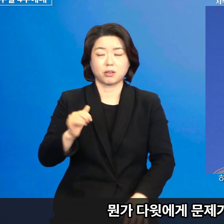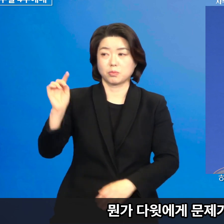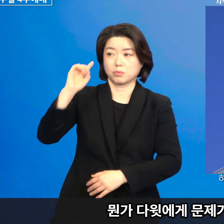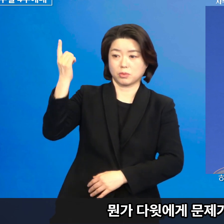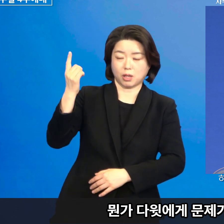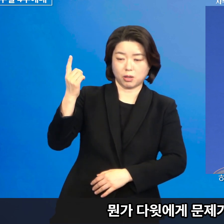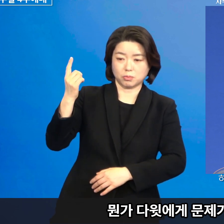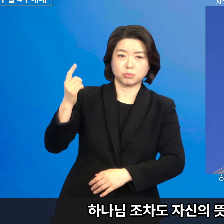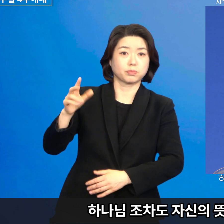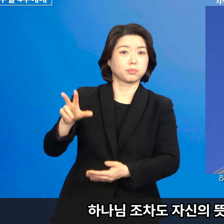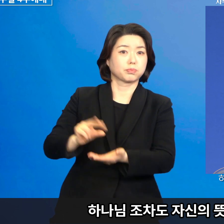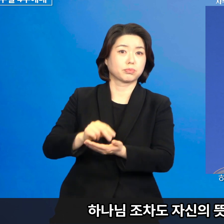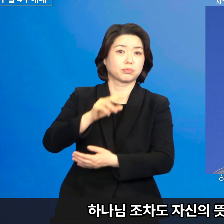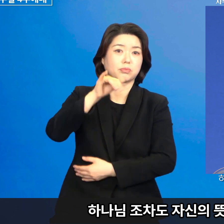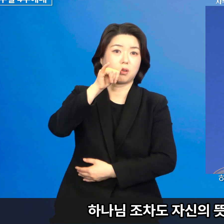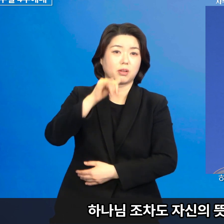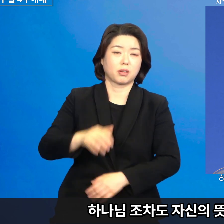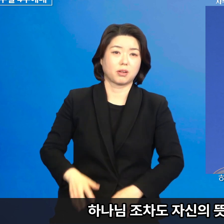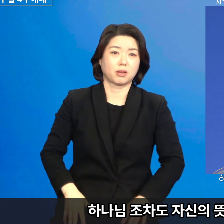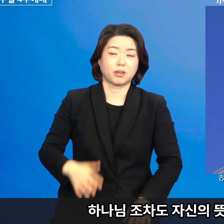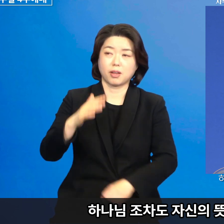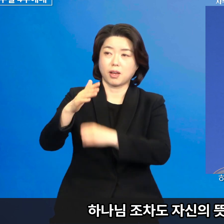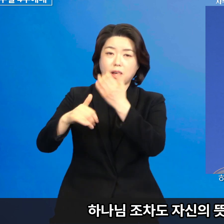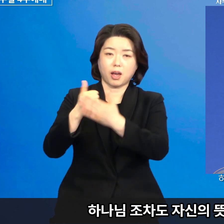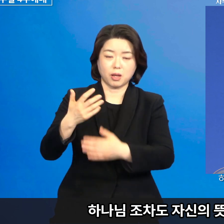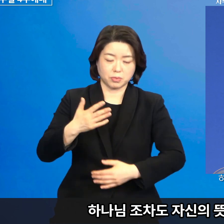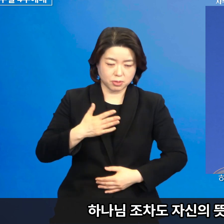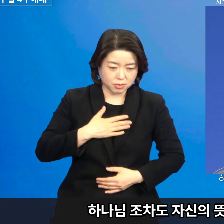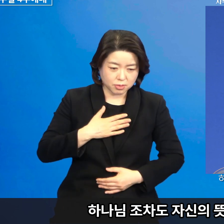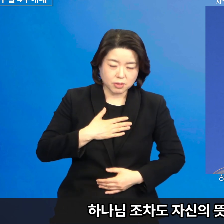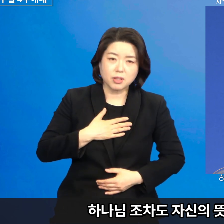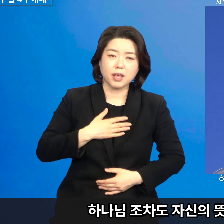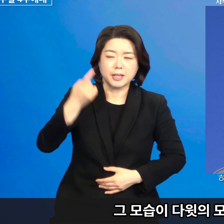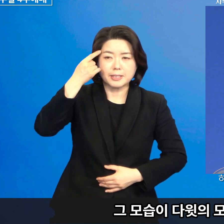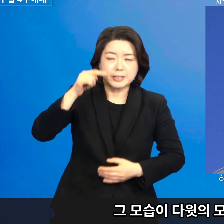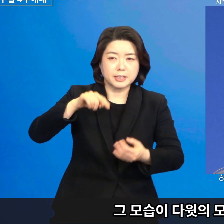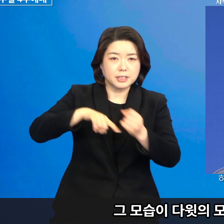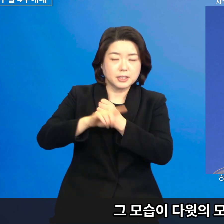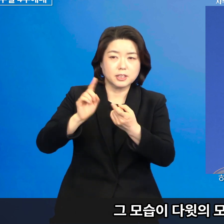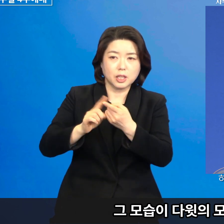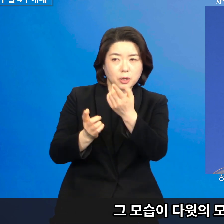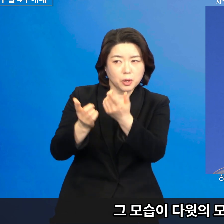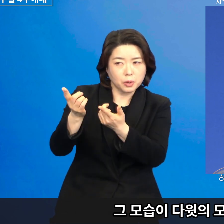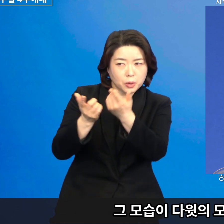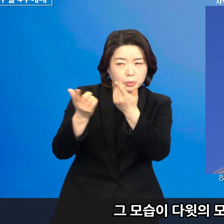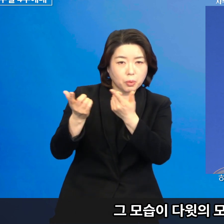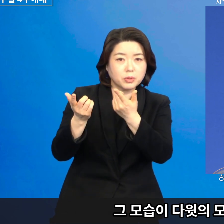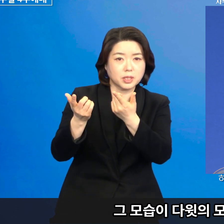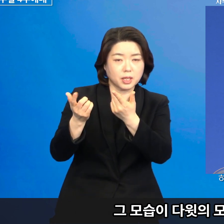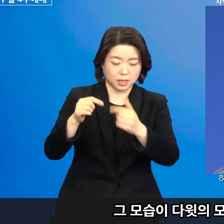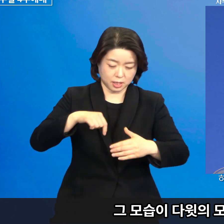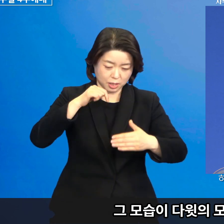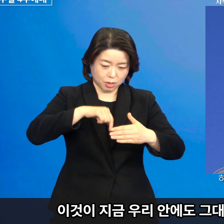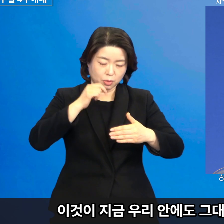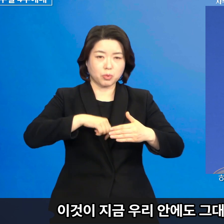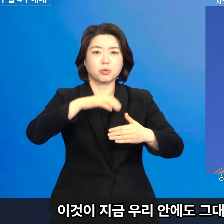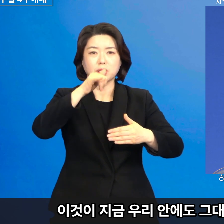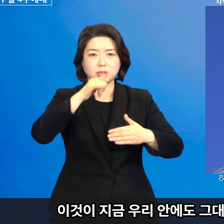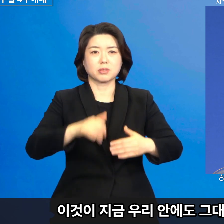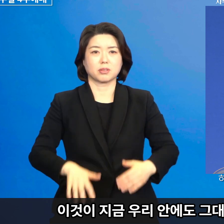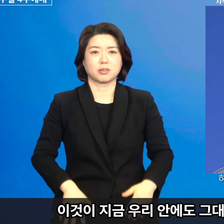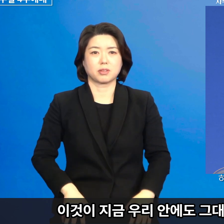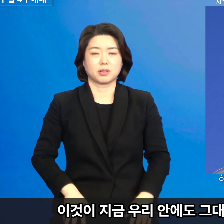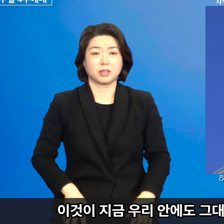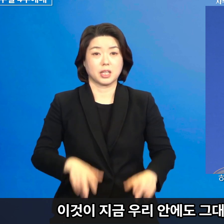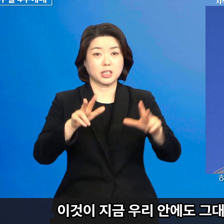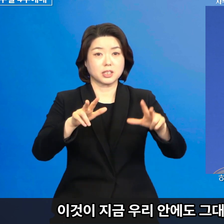것이죠. 하나님이 조차도 자신의 뜻대로 통제하려고 했던 그 모습이 이 다윗의 모습 안에 있었는데, 이것이 지금